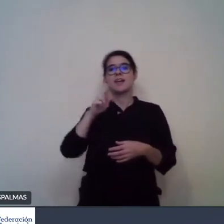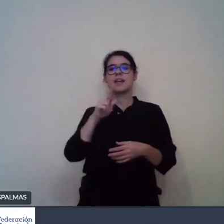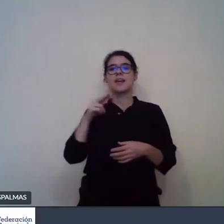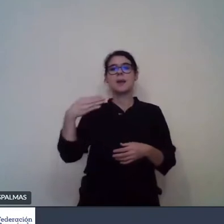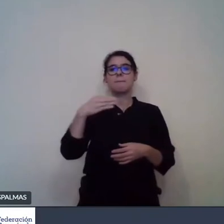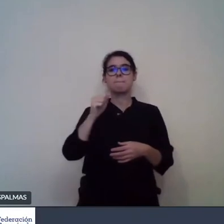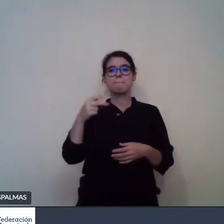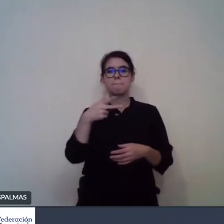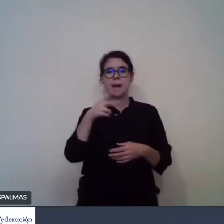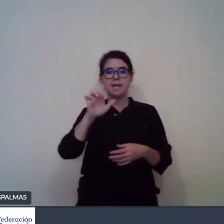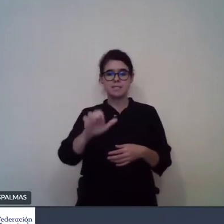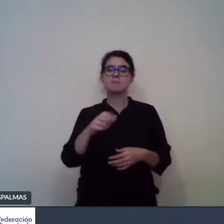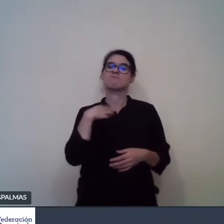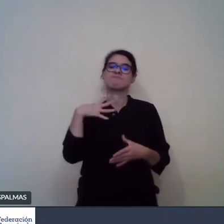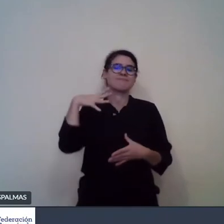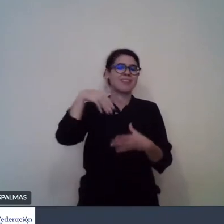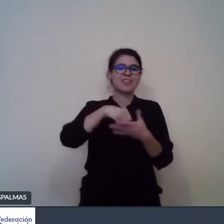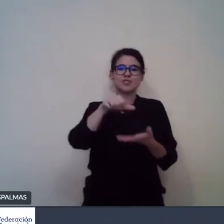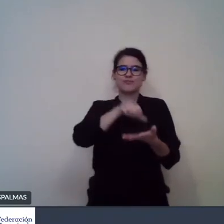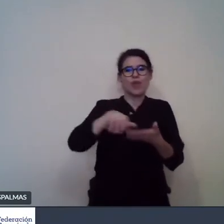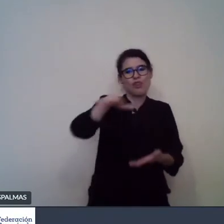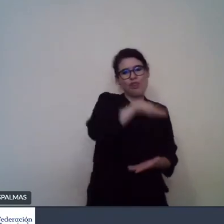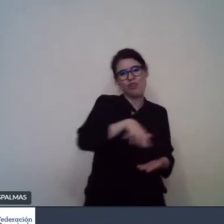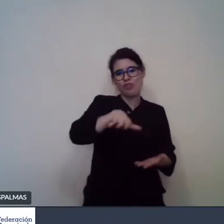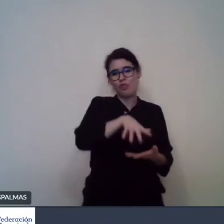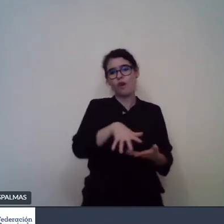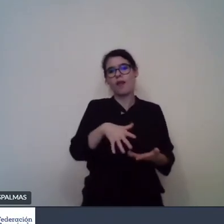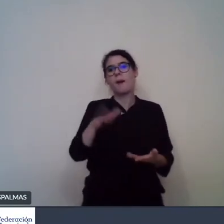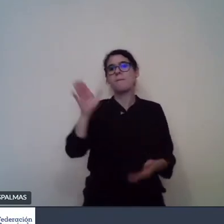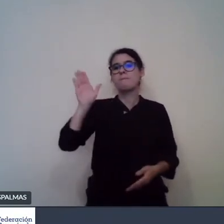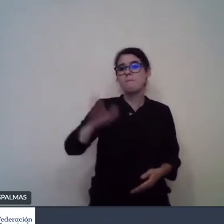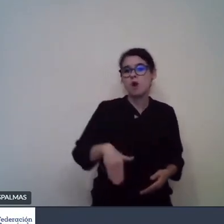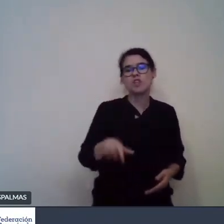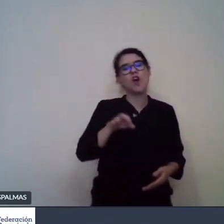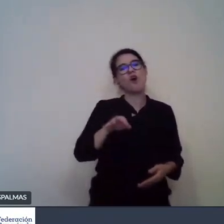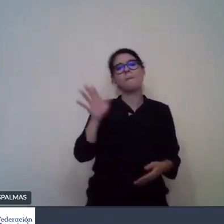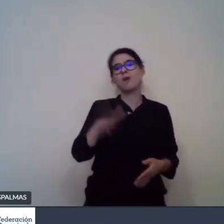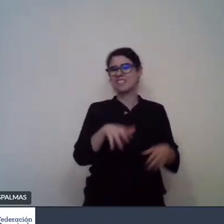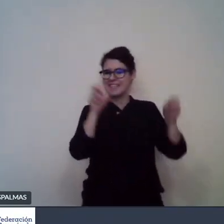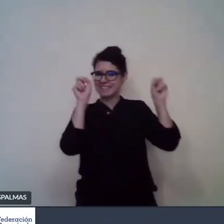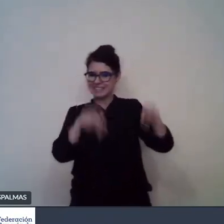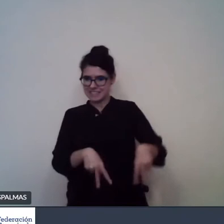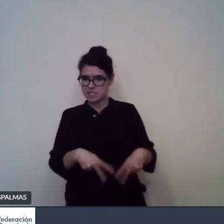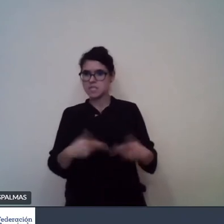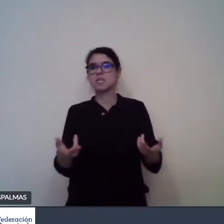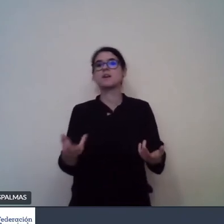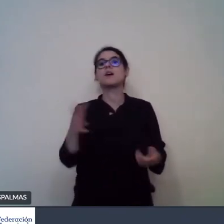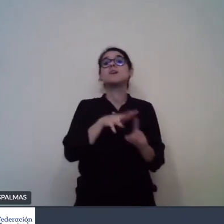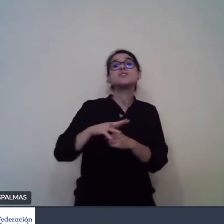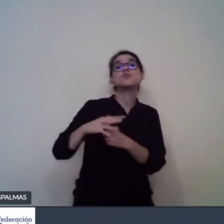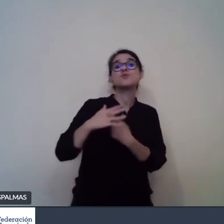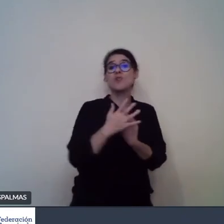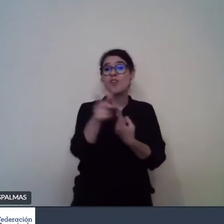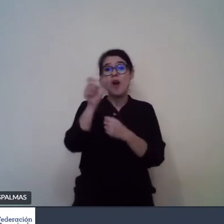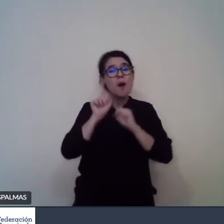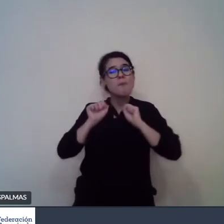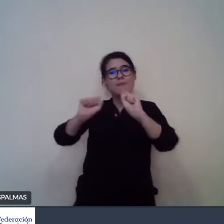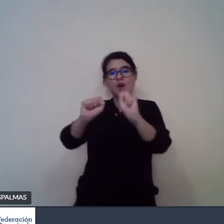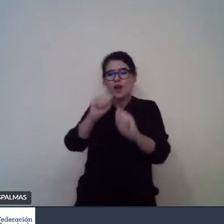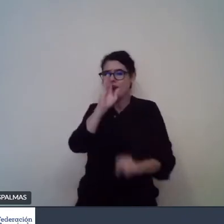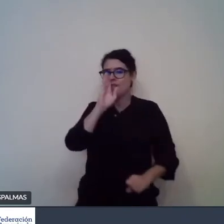Con el bote anterior, o sin el bote, último. Tenemos otra situación de bloqueo directo muy, muy